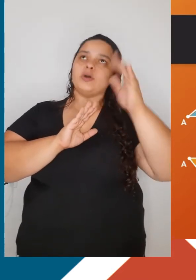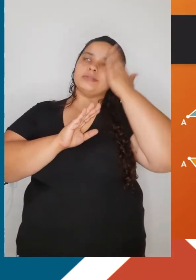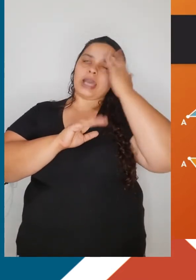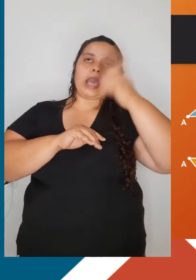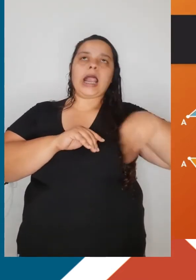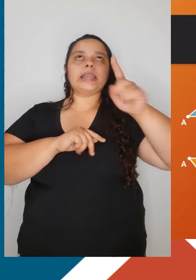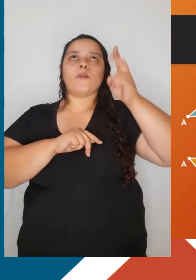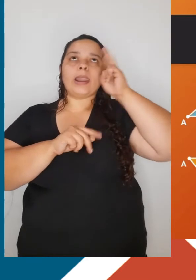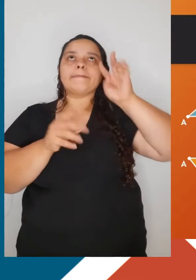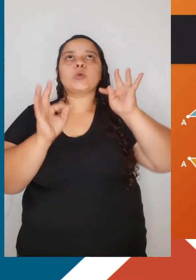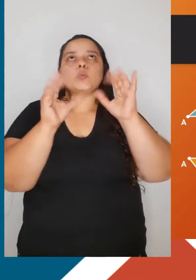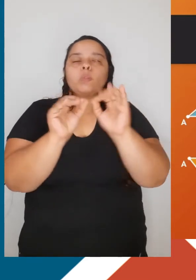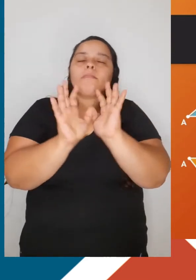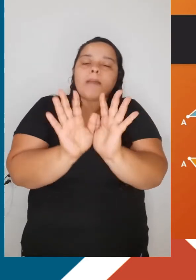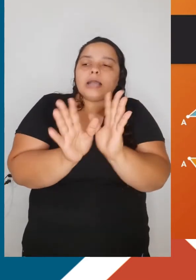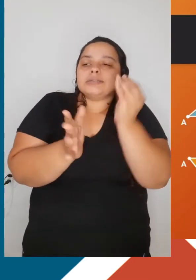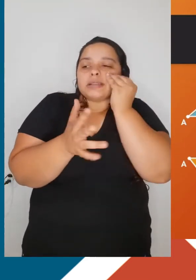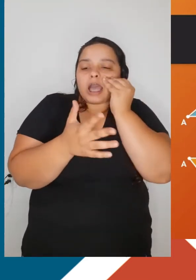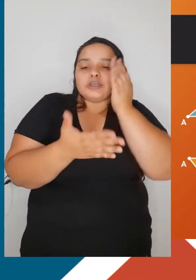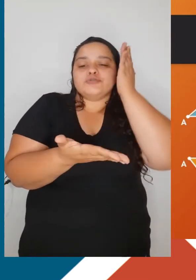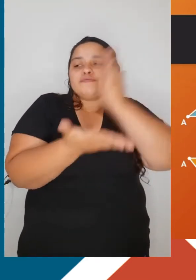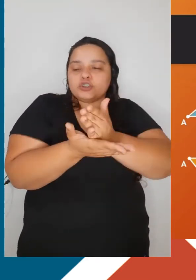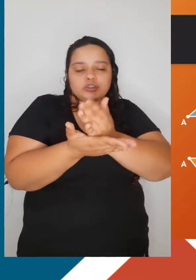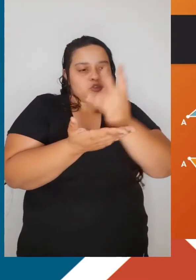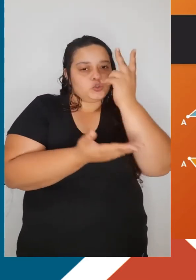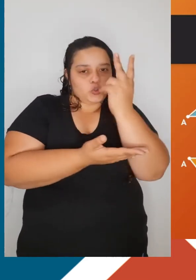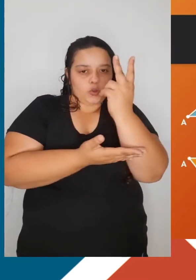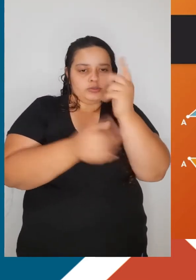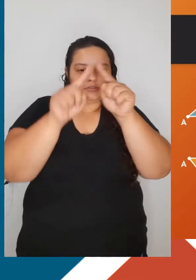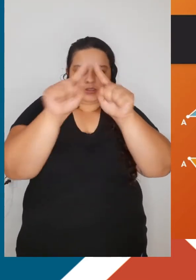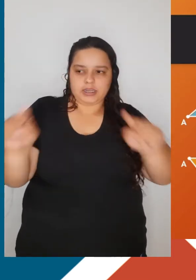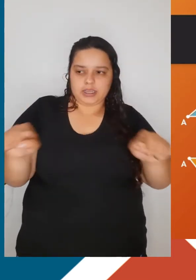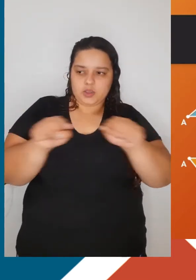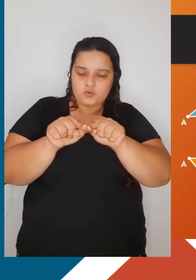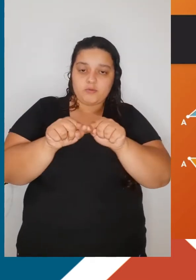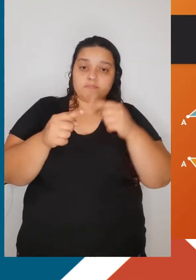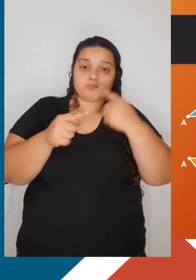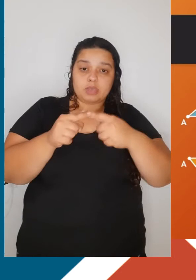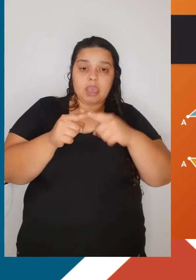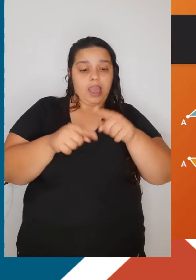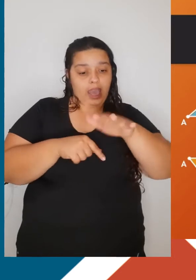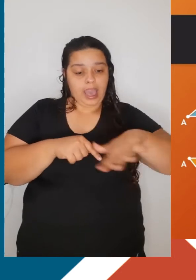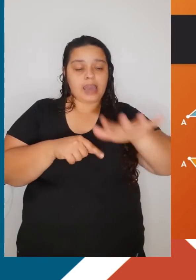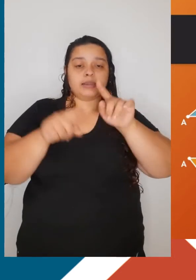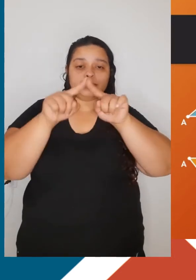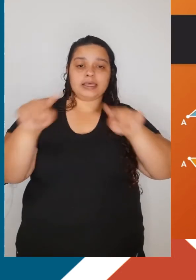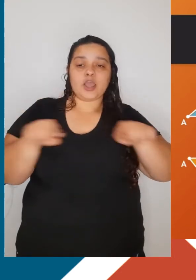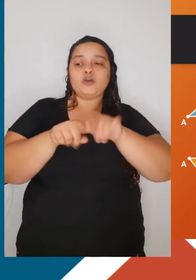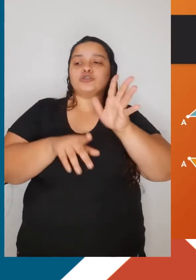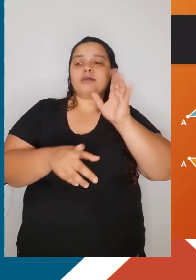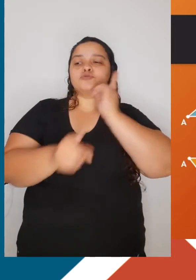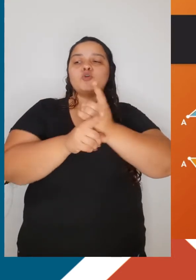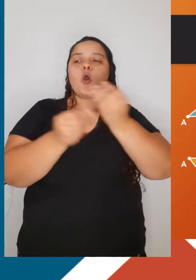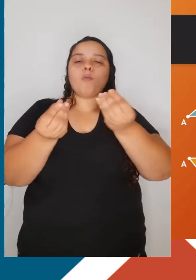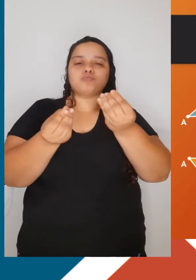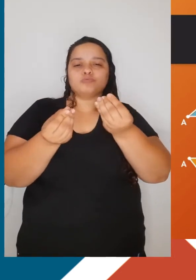nós lembramos dessas fórmulas, vamos dividir esse quadrilátero em dois triângulos, pois a área de triângulos nós já sabemos